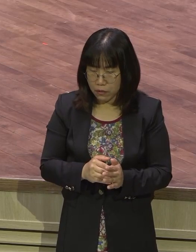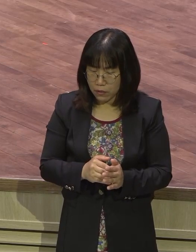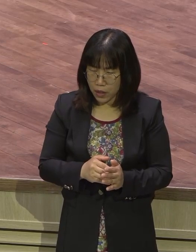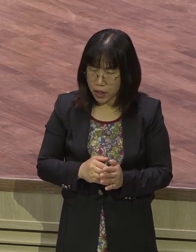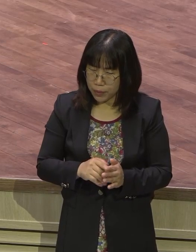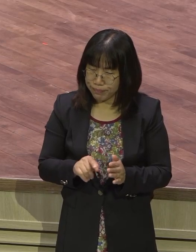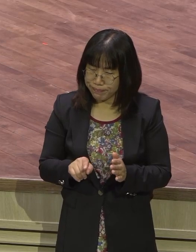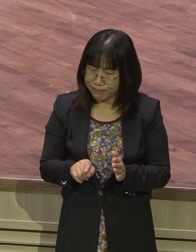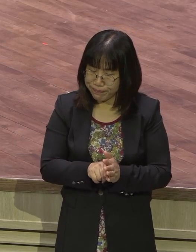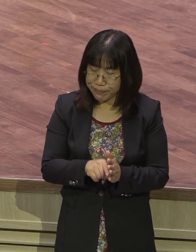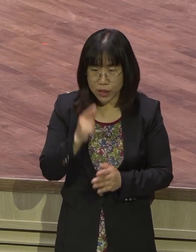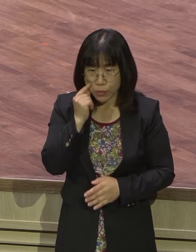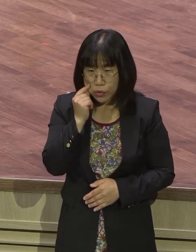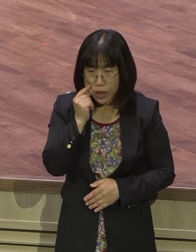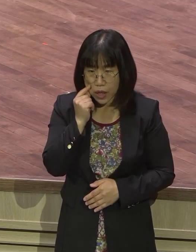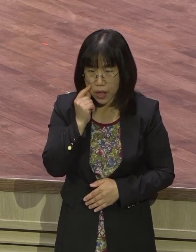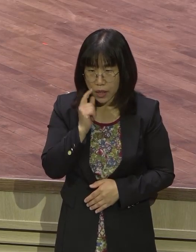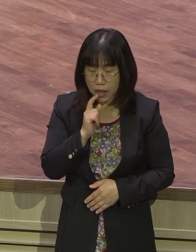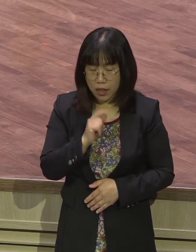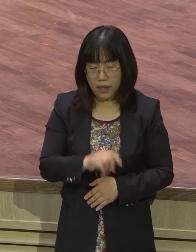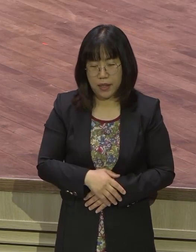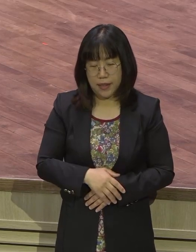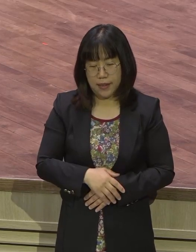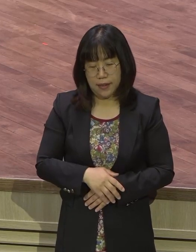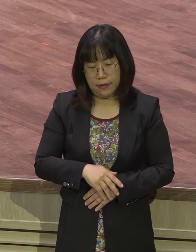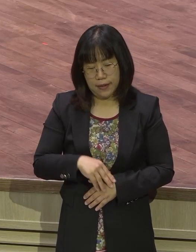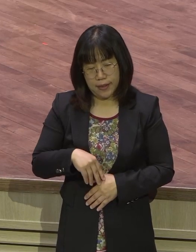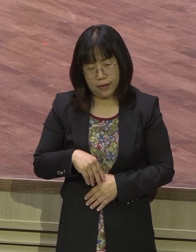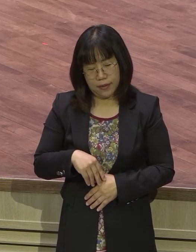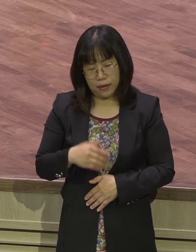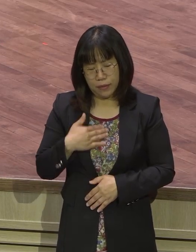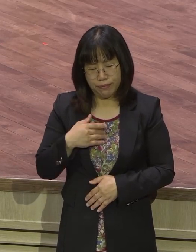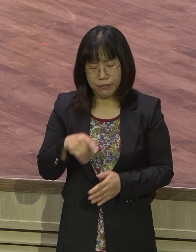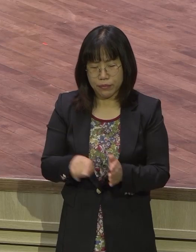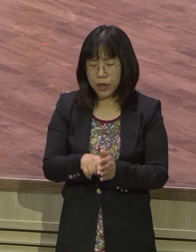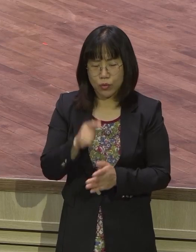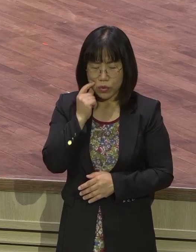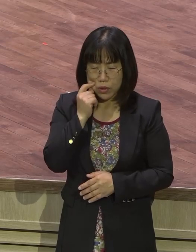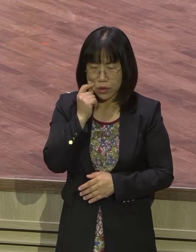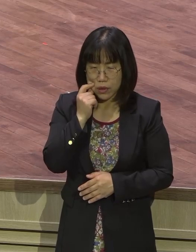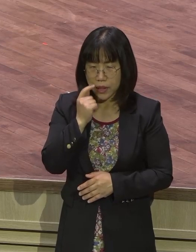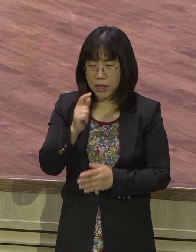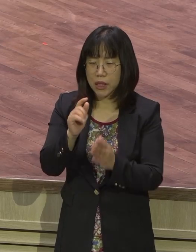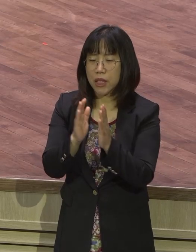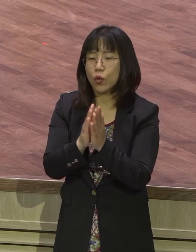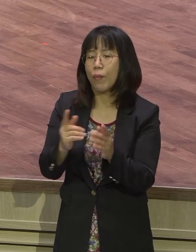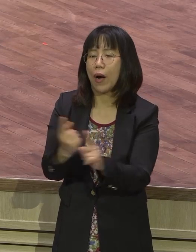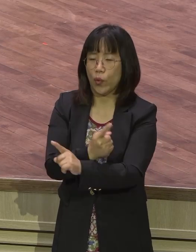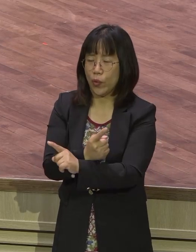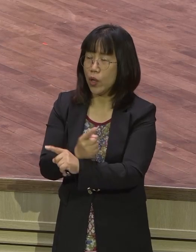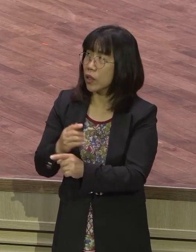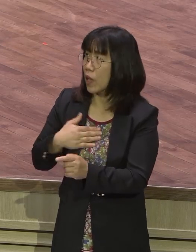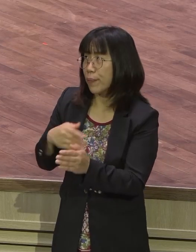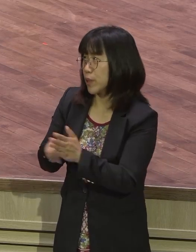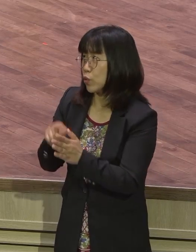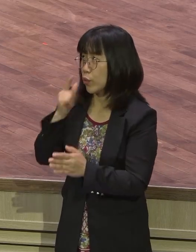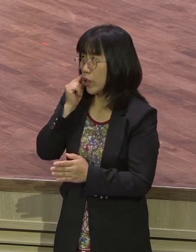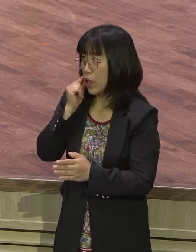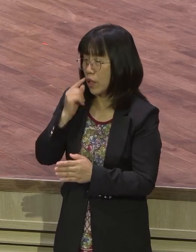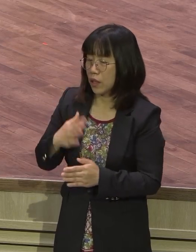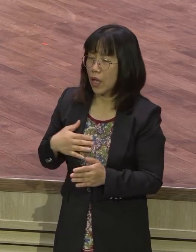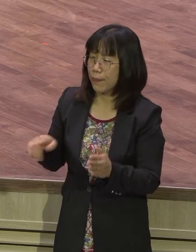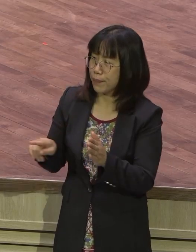그리스도로 오셔서 내 인생 모든 것을 해결했다는데 안 믿어집니다 믿어지게 해 주세요 성령이여